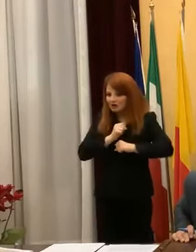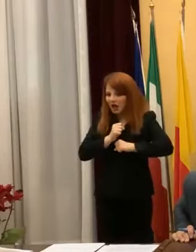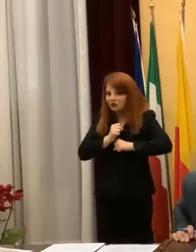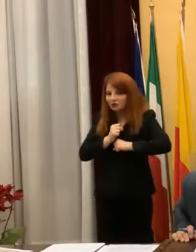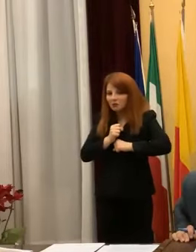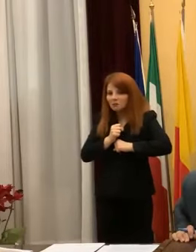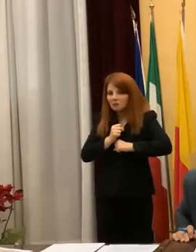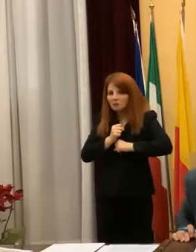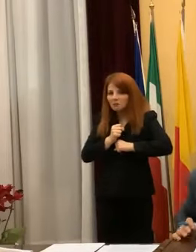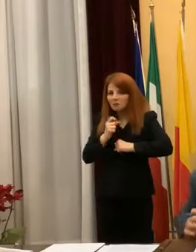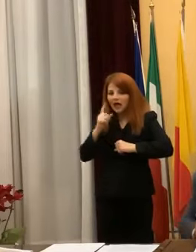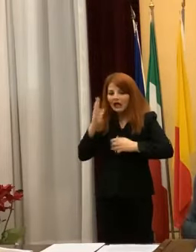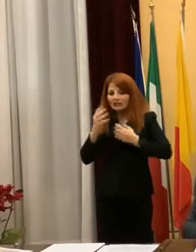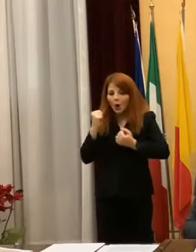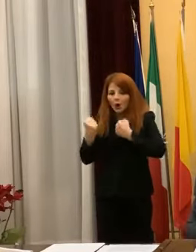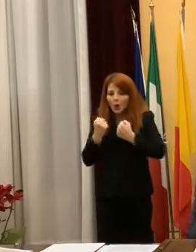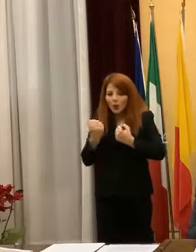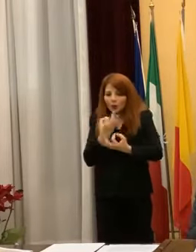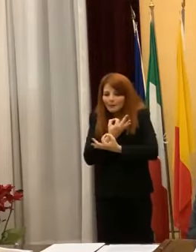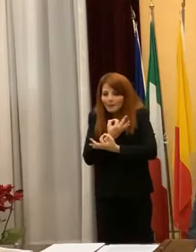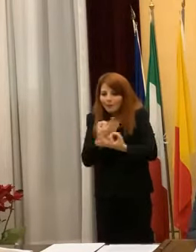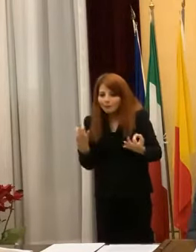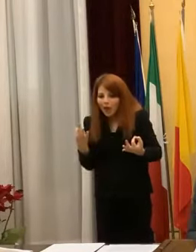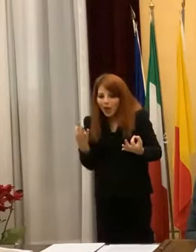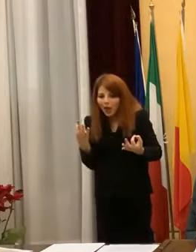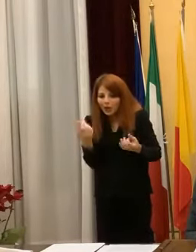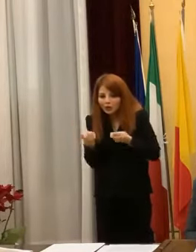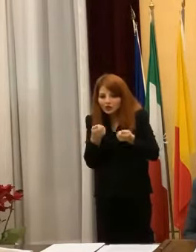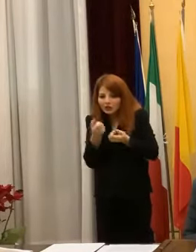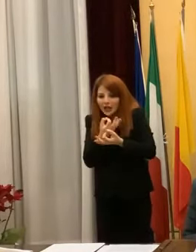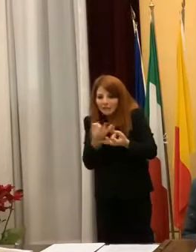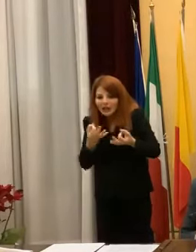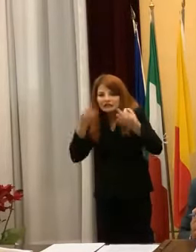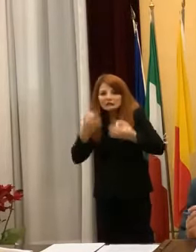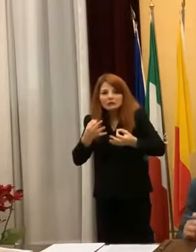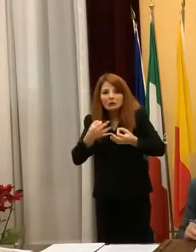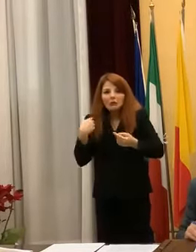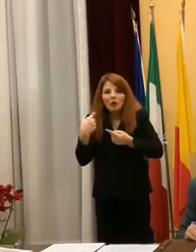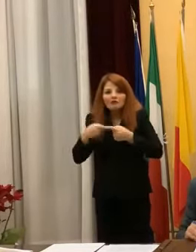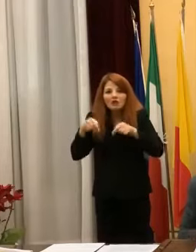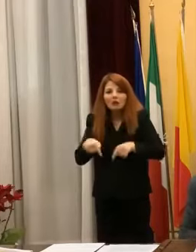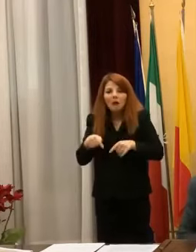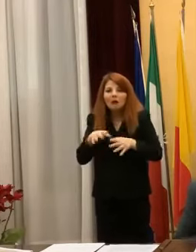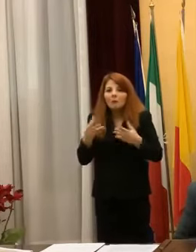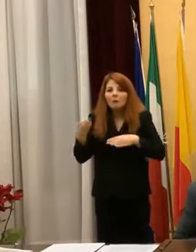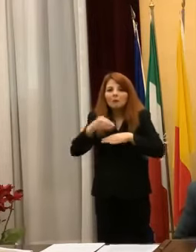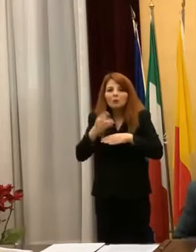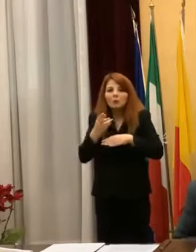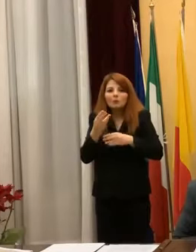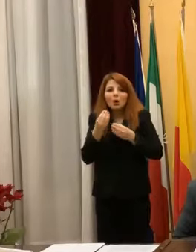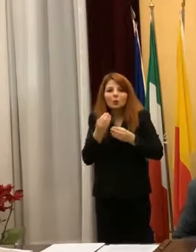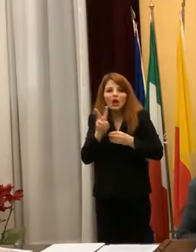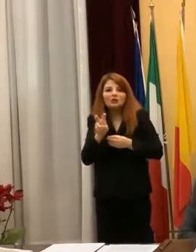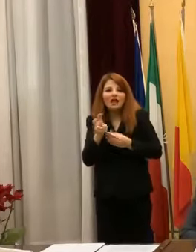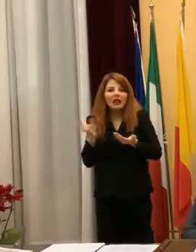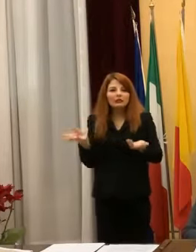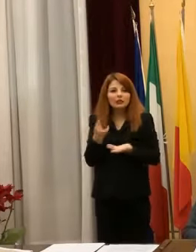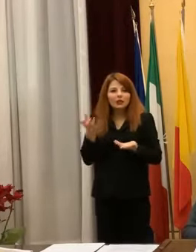20 morti, ma vi rendete conto? Significa che eravamo riusciti a gestire per bene la situazione. Come mai nei mesi